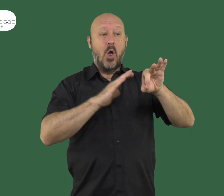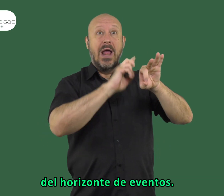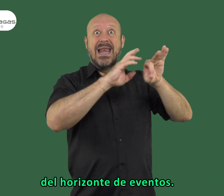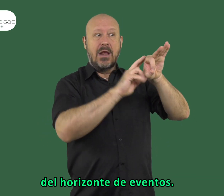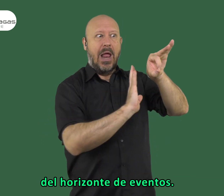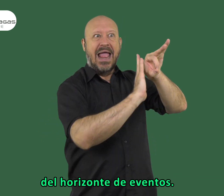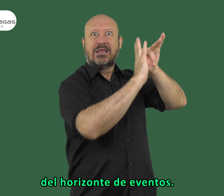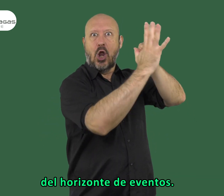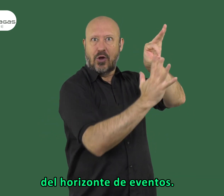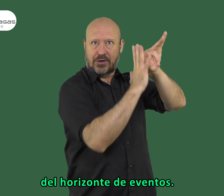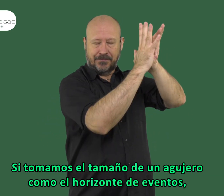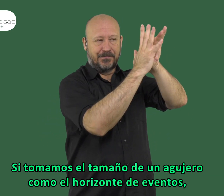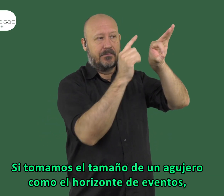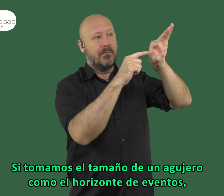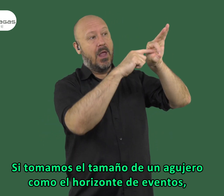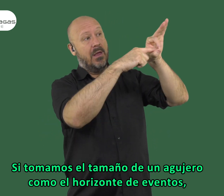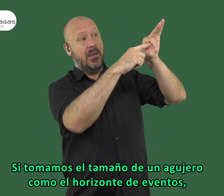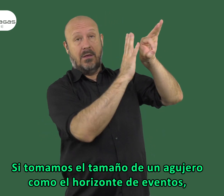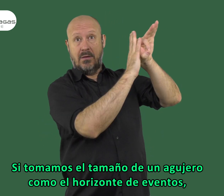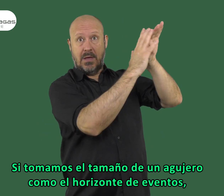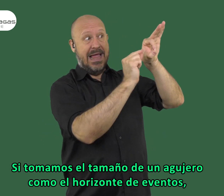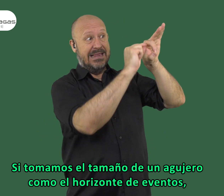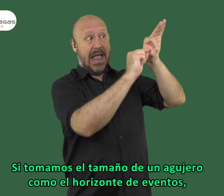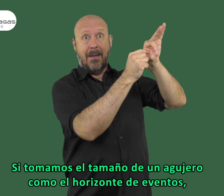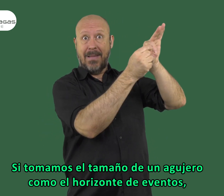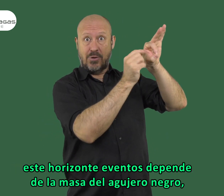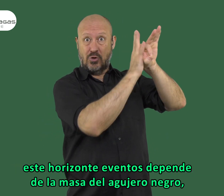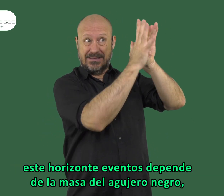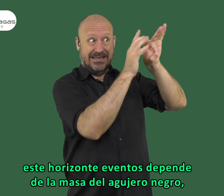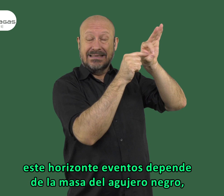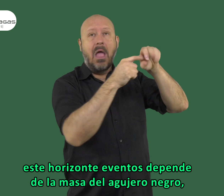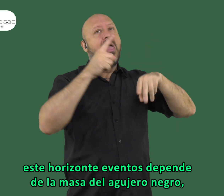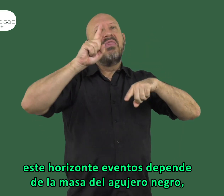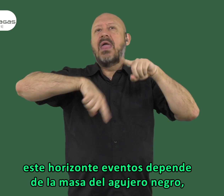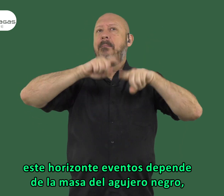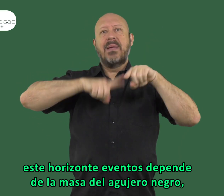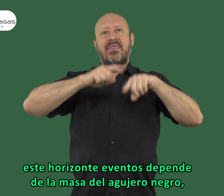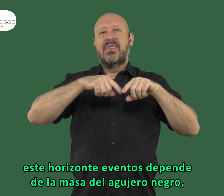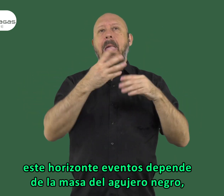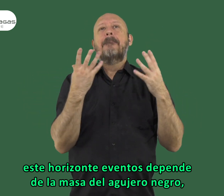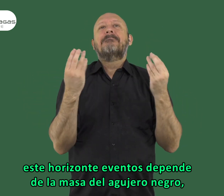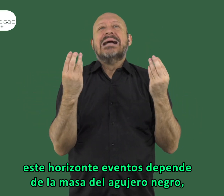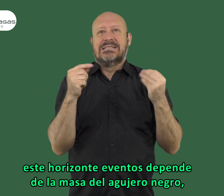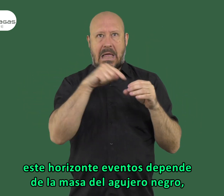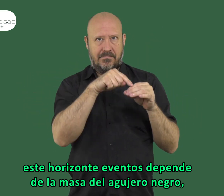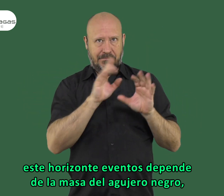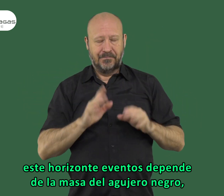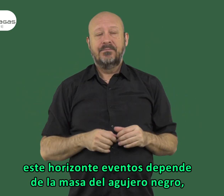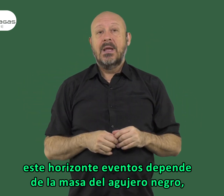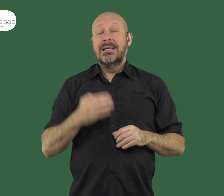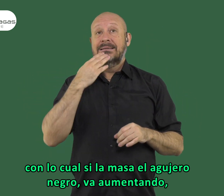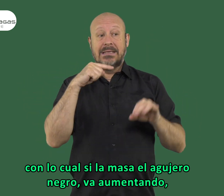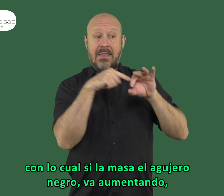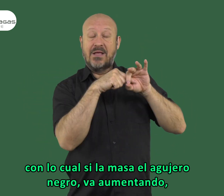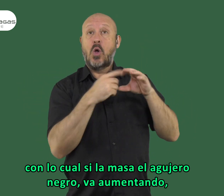del horizonte de eventos. Si tomamos el tamaño de un agujero como el horizonte de eventos, este horizonte de eventos depende de la masa del agujero negro.